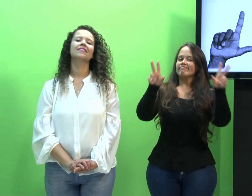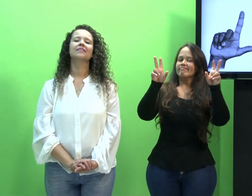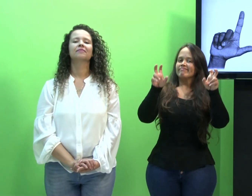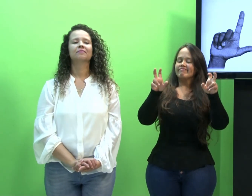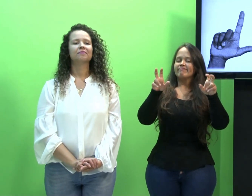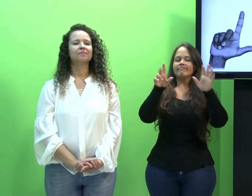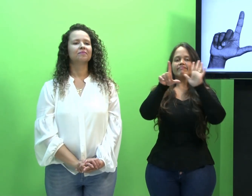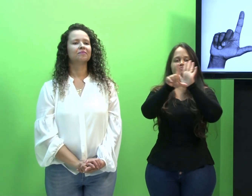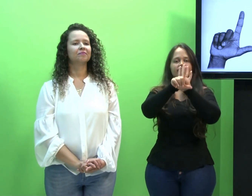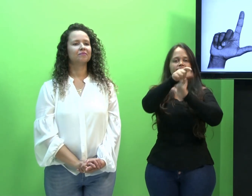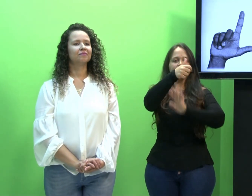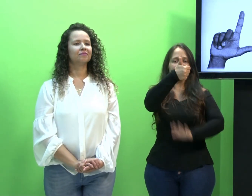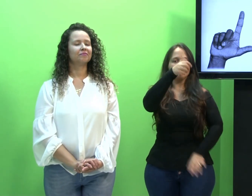Abordaremos a Lei